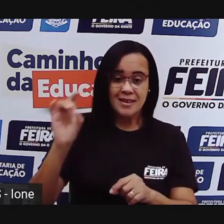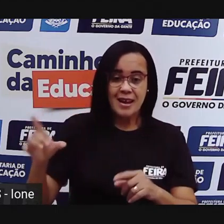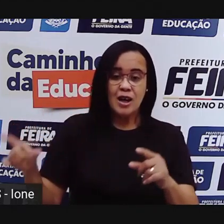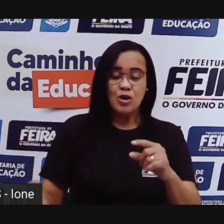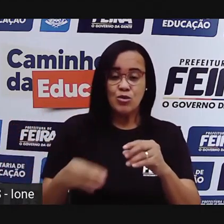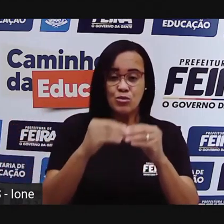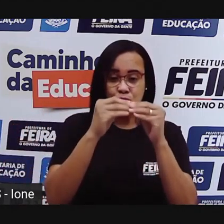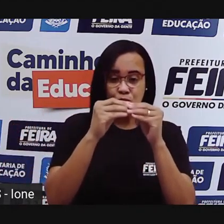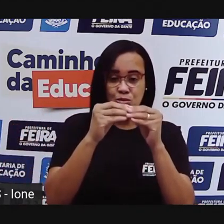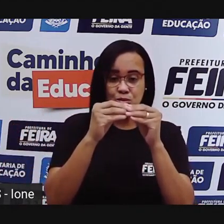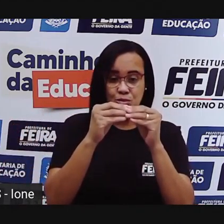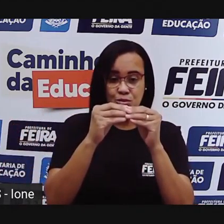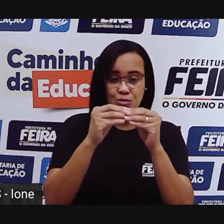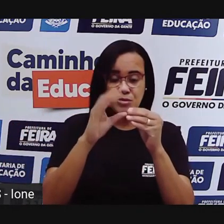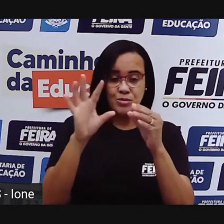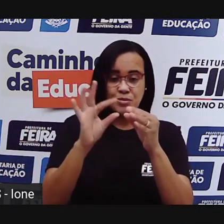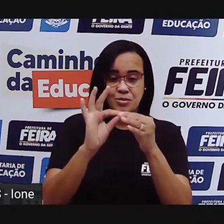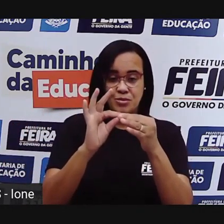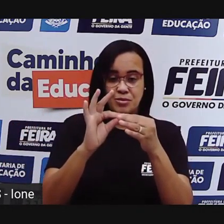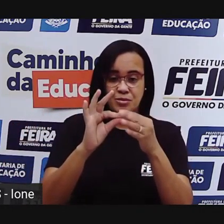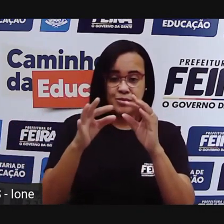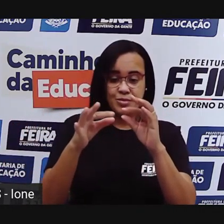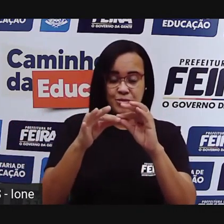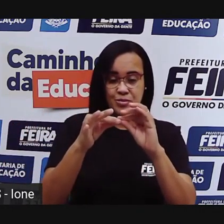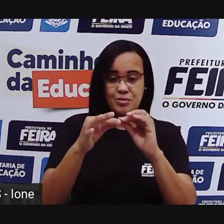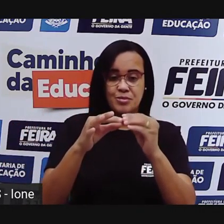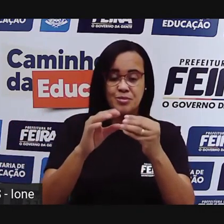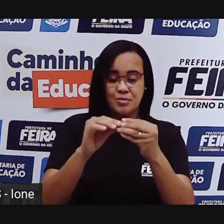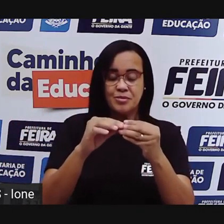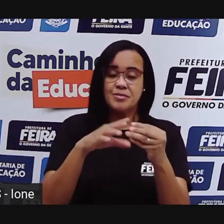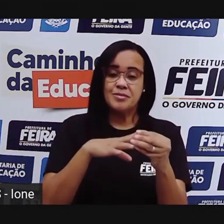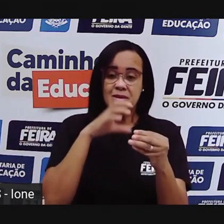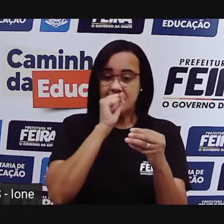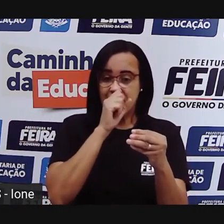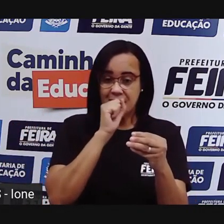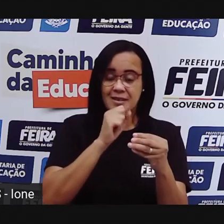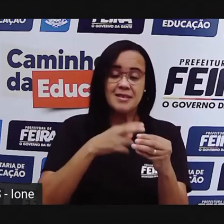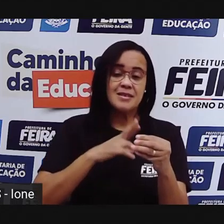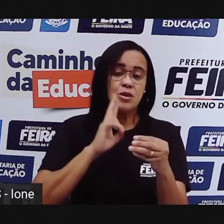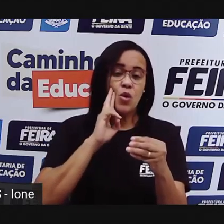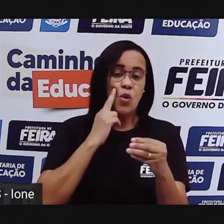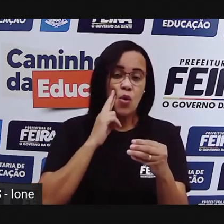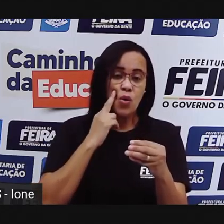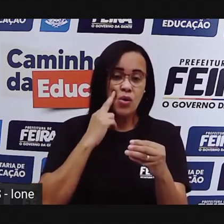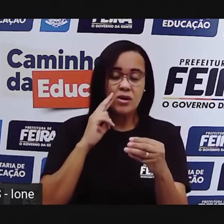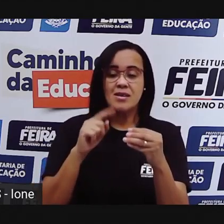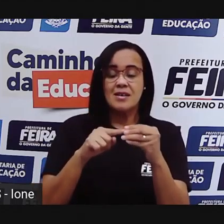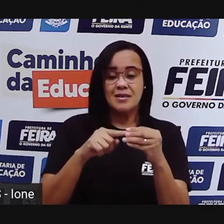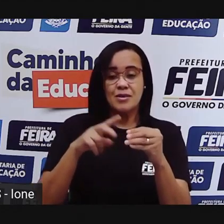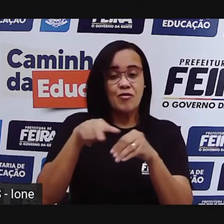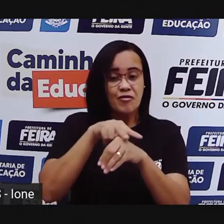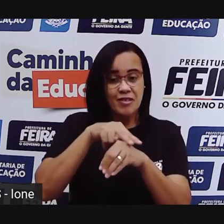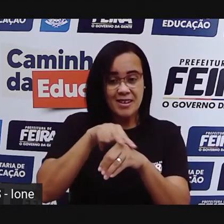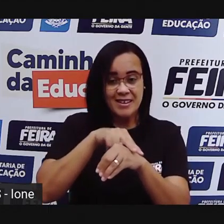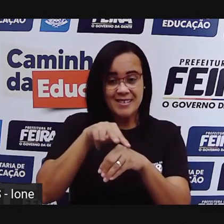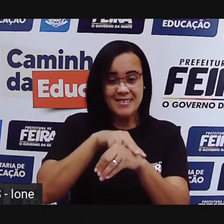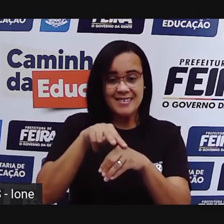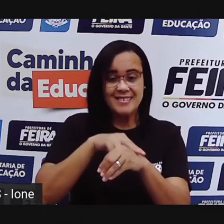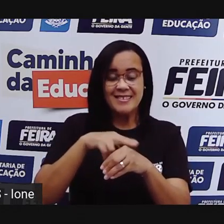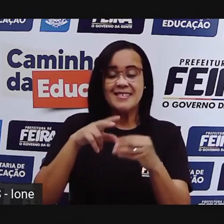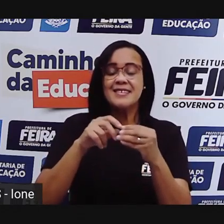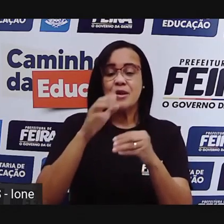olha. Vai juntando a pontinha do laranja com a pontinha do rosa, com a pontinha do verde, com a pontinha